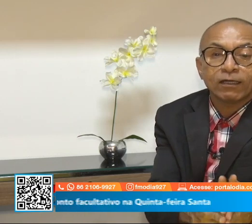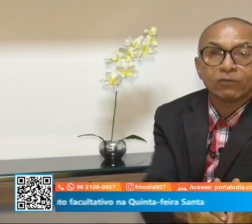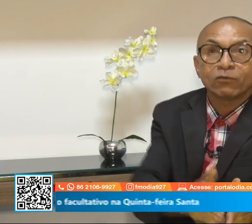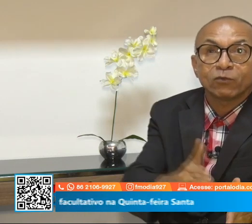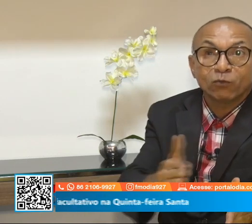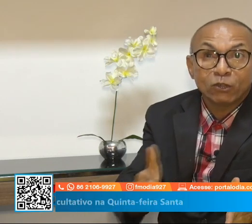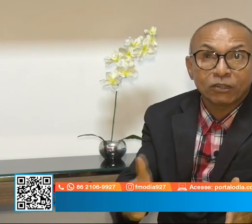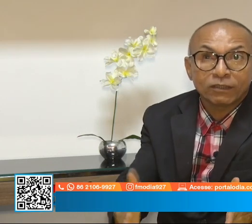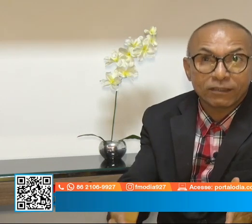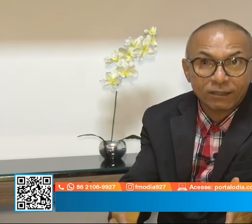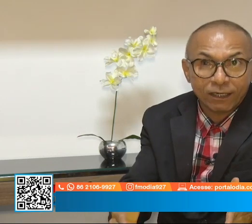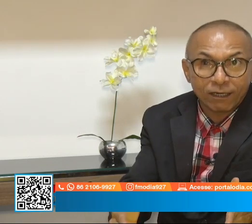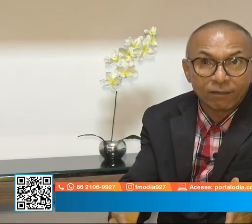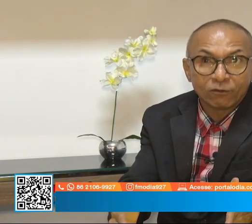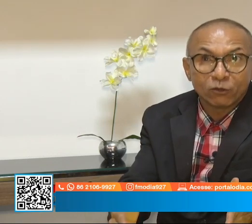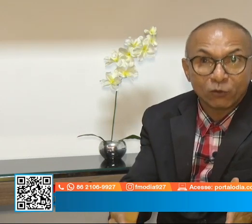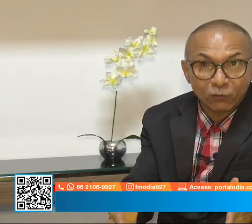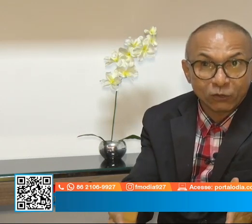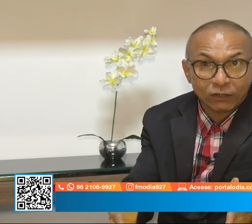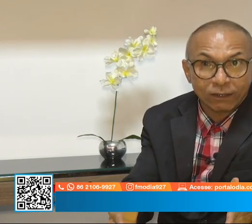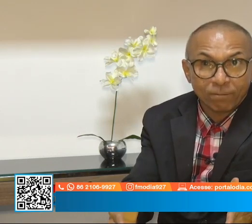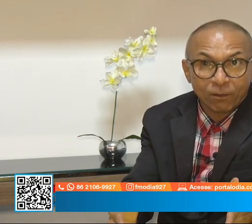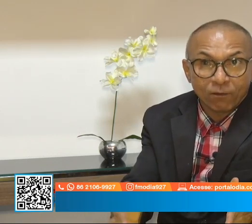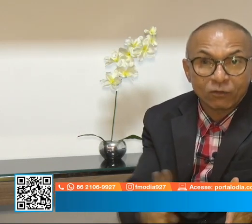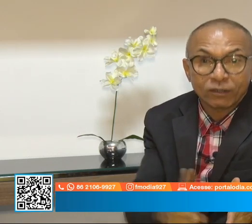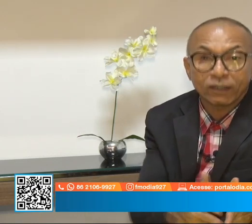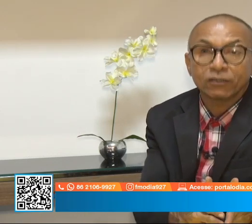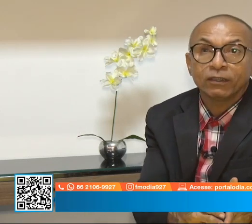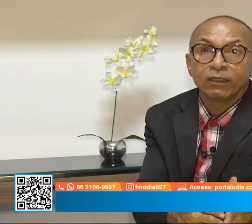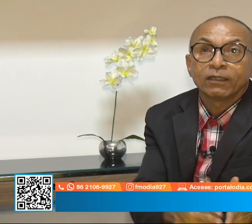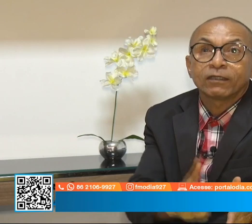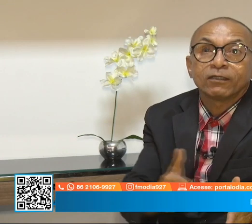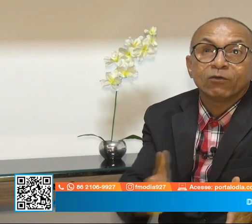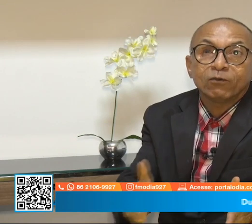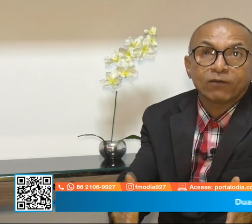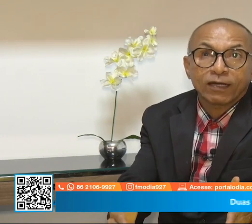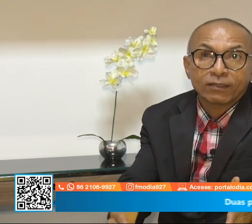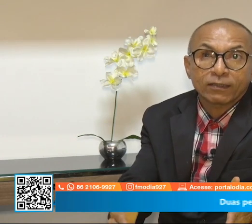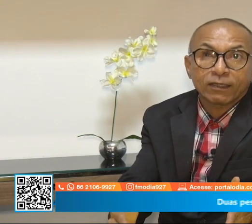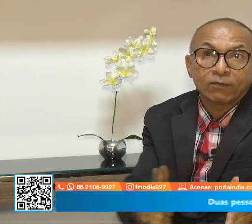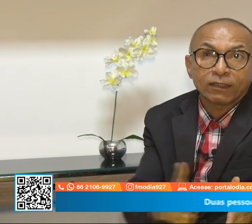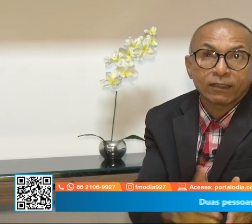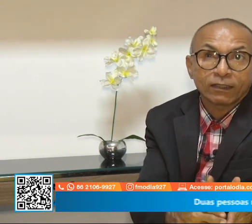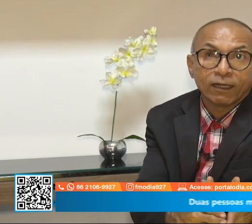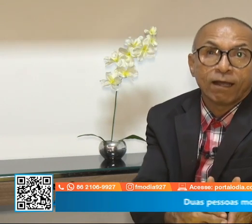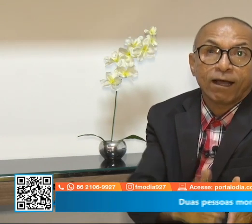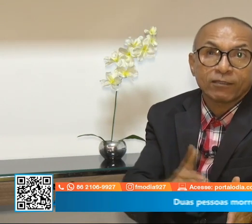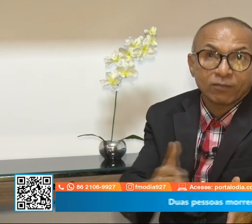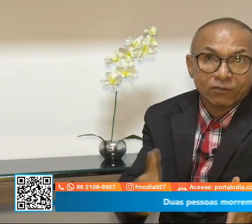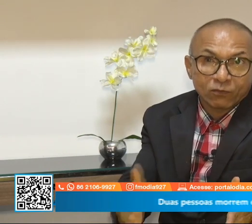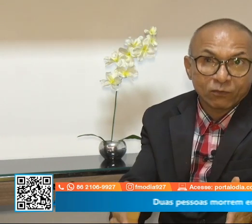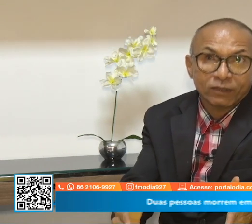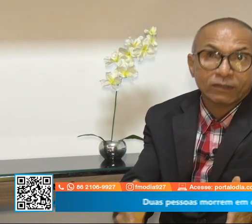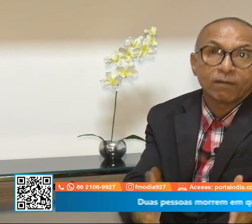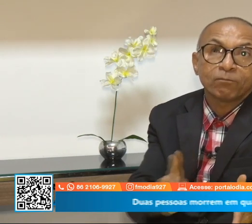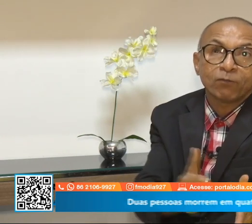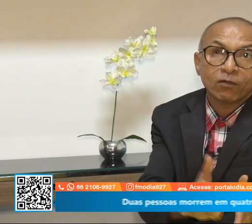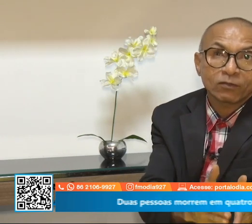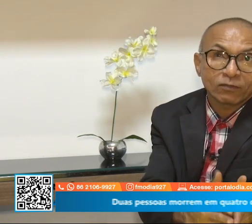uma justiça justa, ou seja, que eu faça com que as pessoas possam